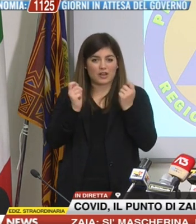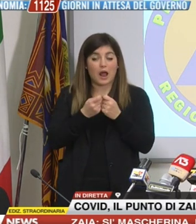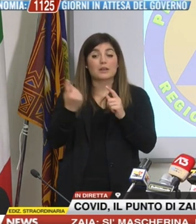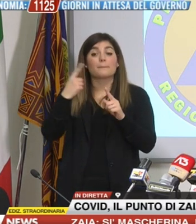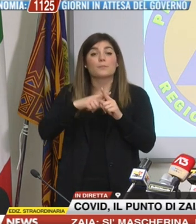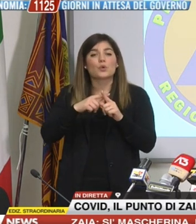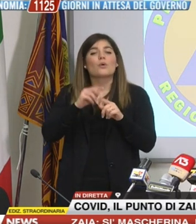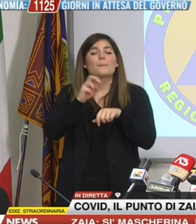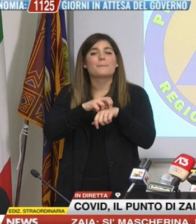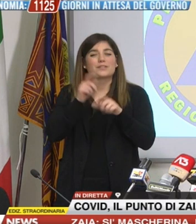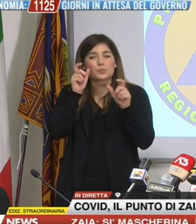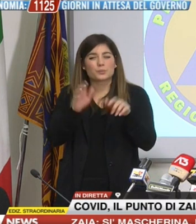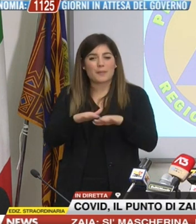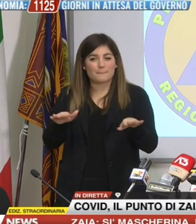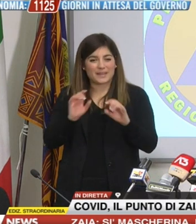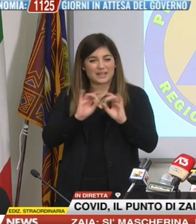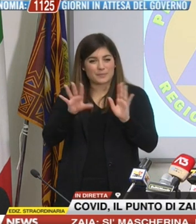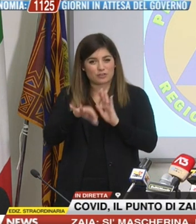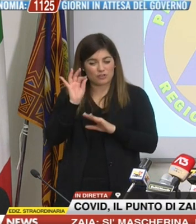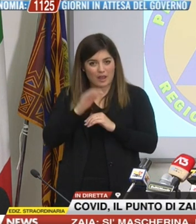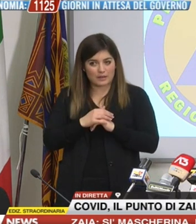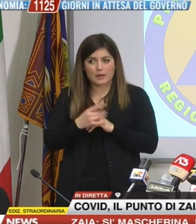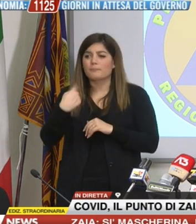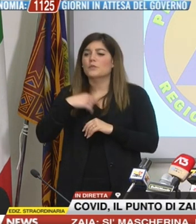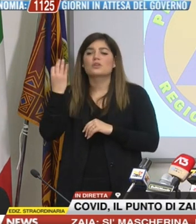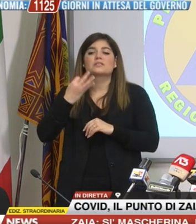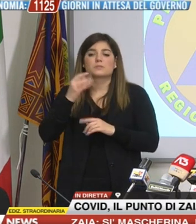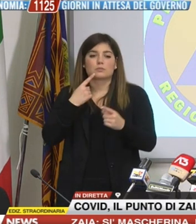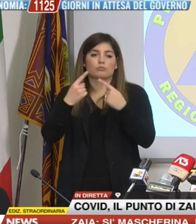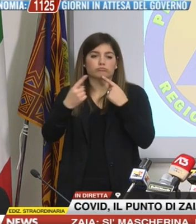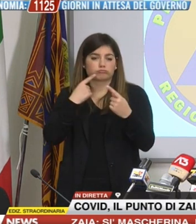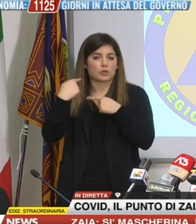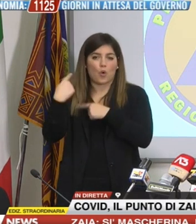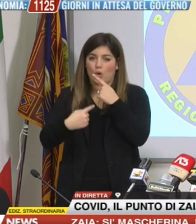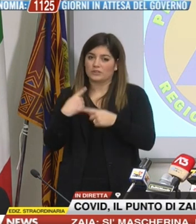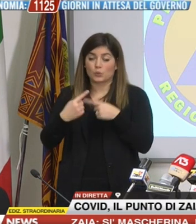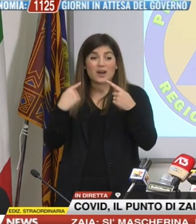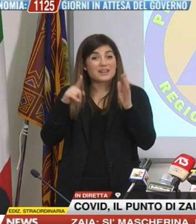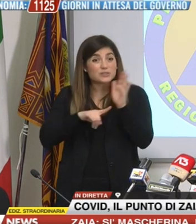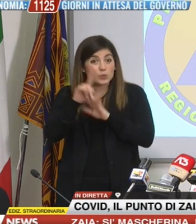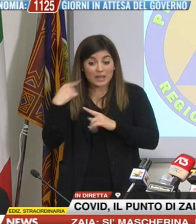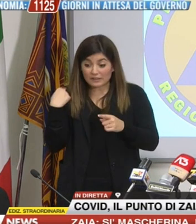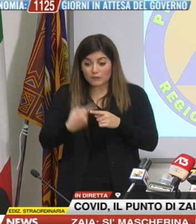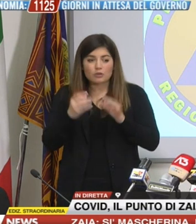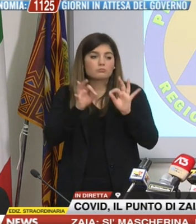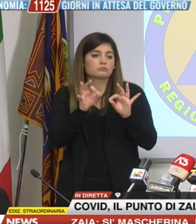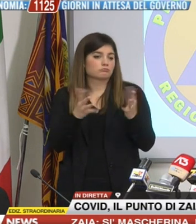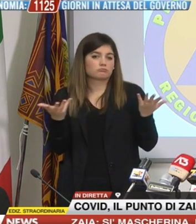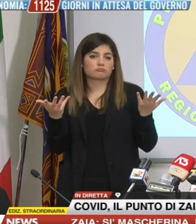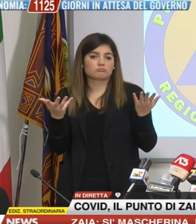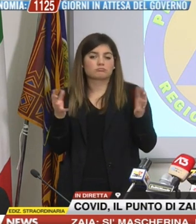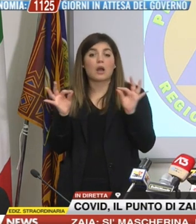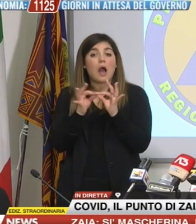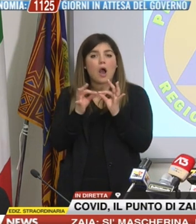ok? Cioè, noi abbiamo avuto un'interlocuzione continua con loro e oggi i risultati sono questi, insomma il rapporto è sempre stato un